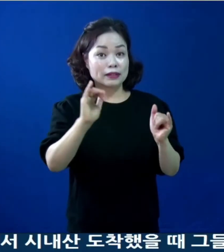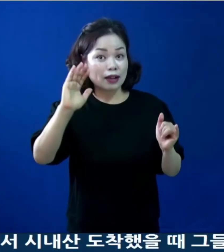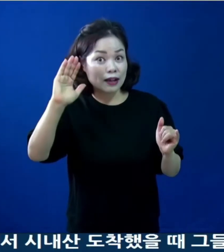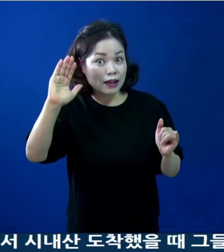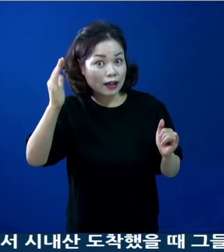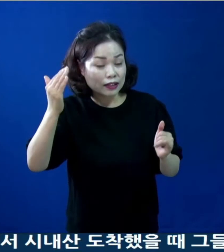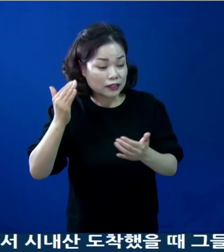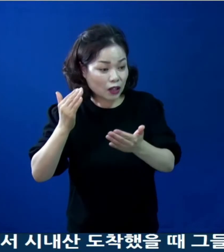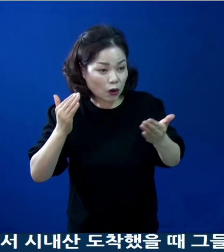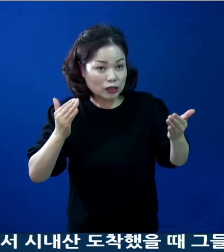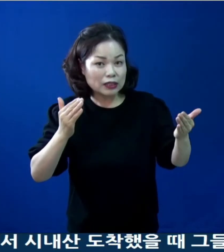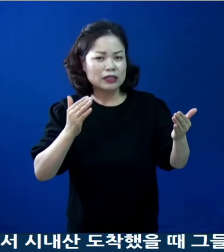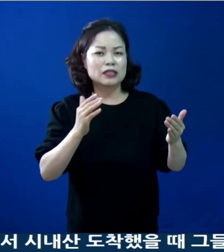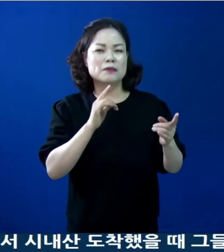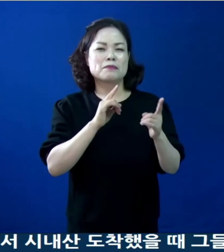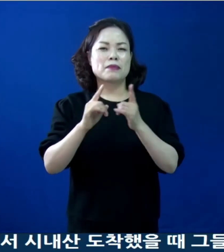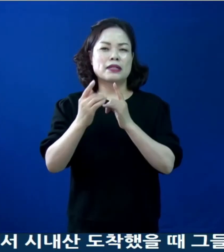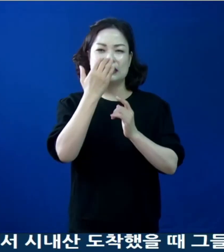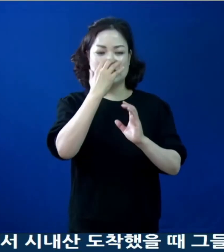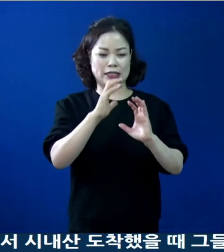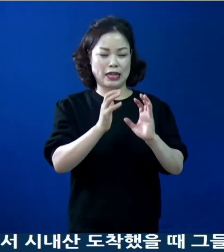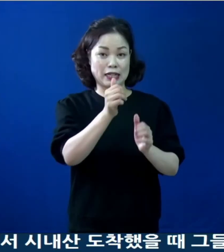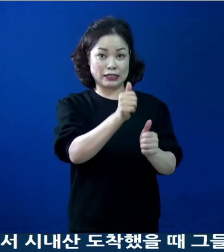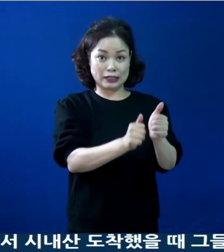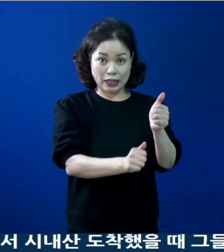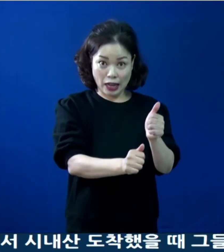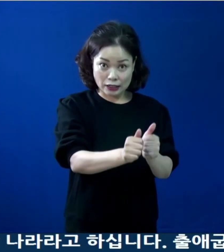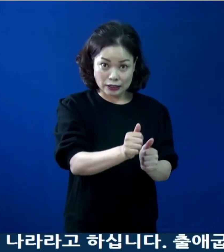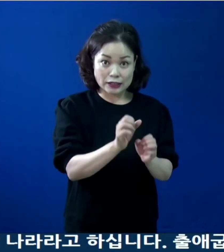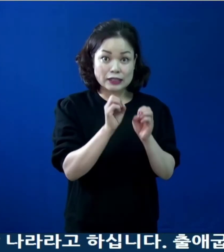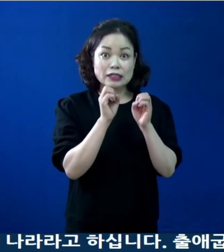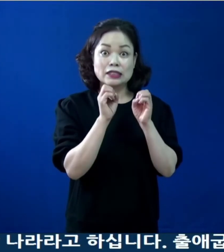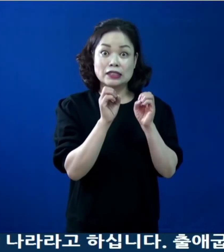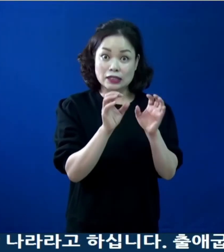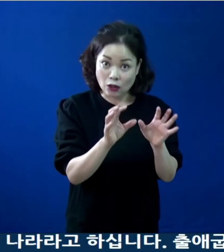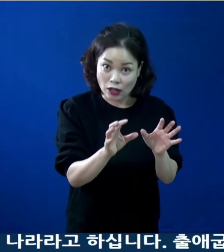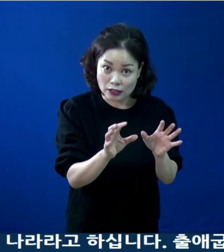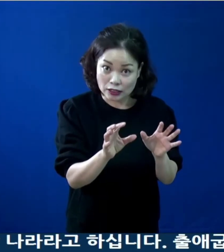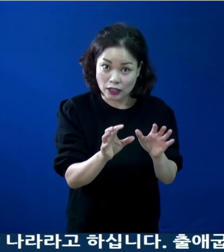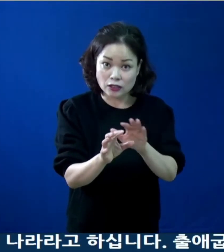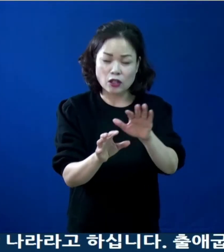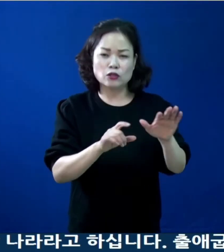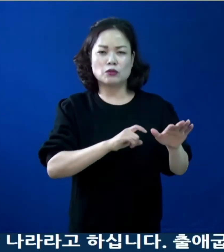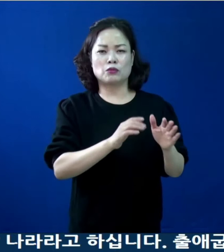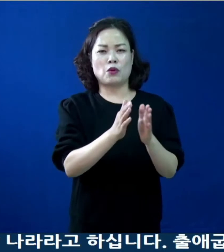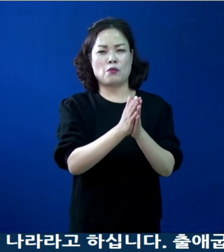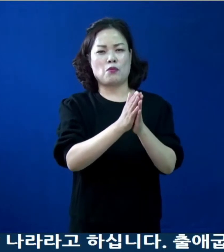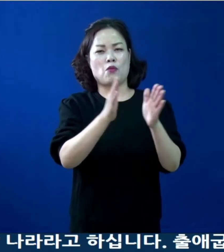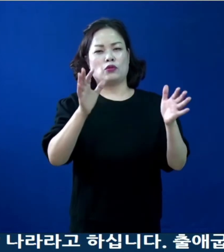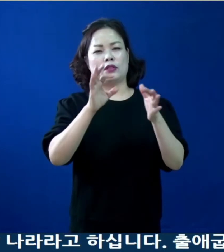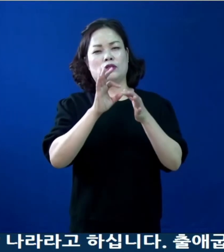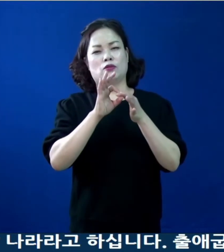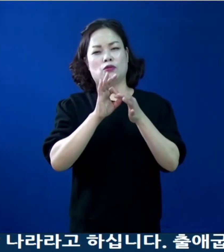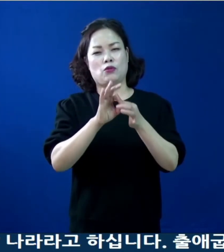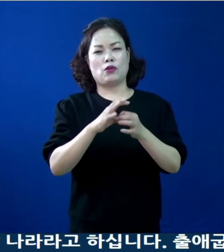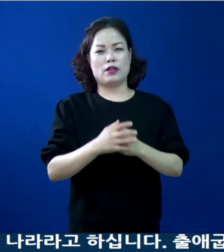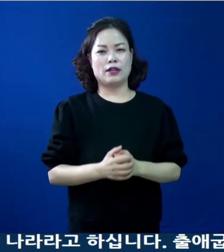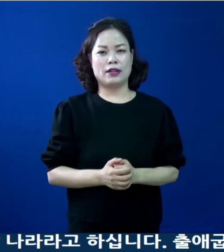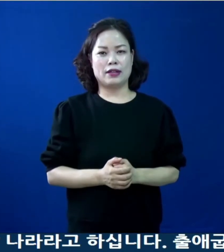되리라. 너는 이 말을 이스라엘 자손에게 전할지니라. 너는 모세입니다. 모세를 통해 전달하고 있는